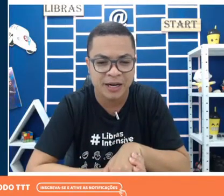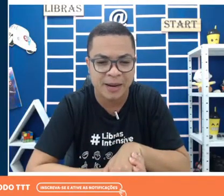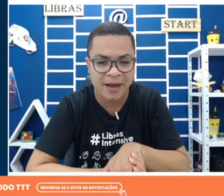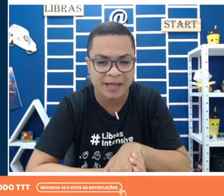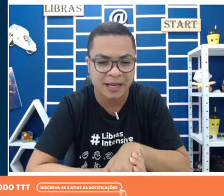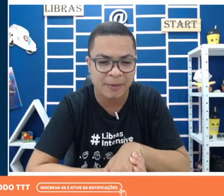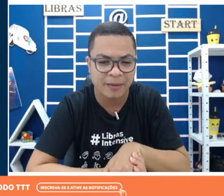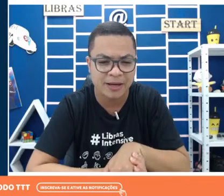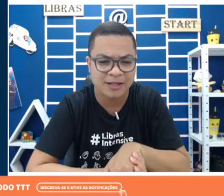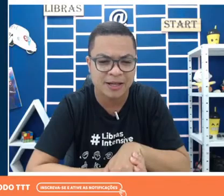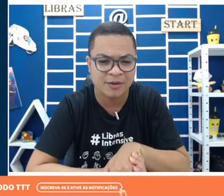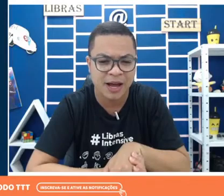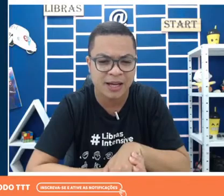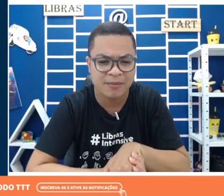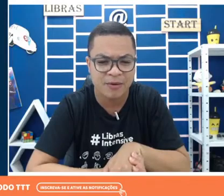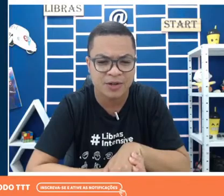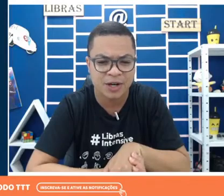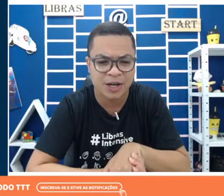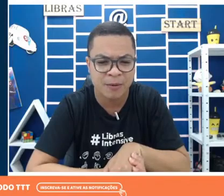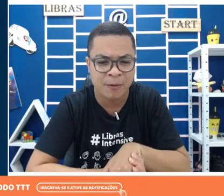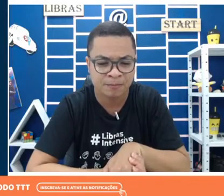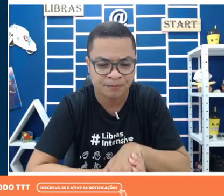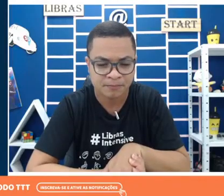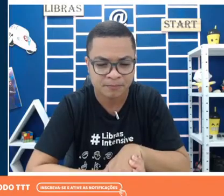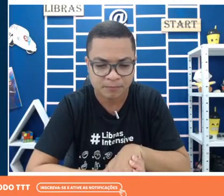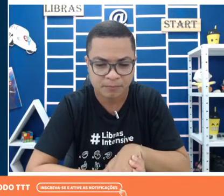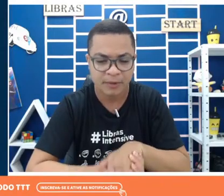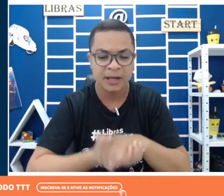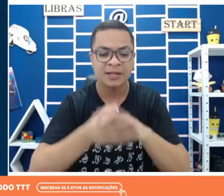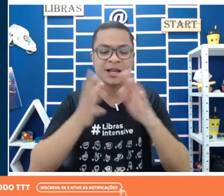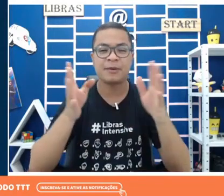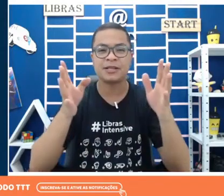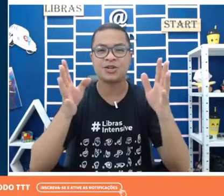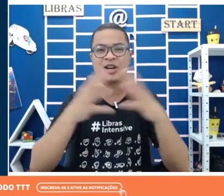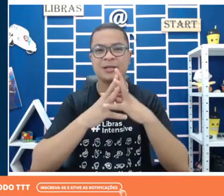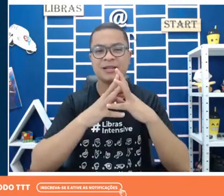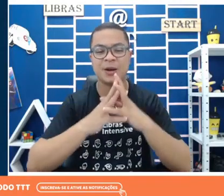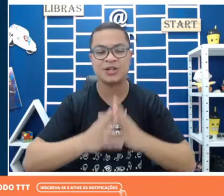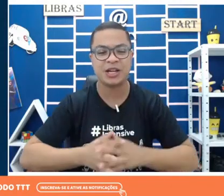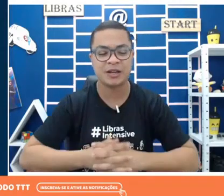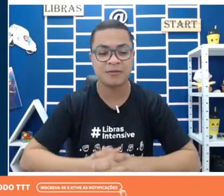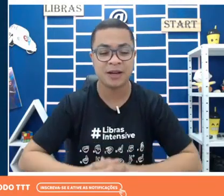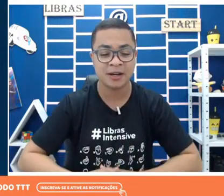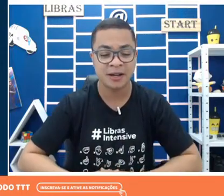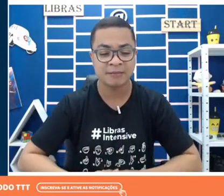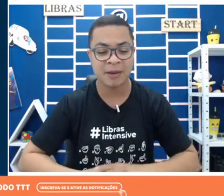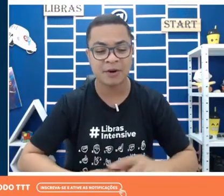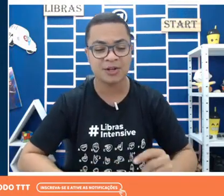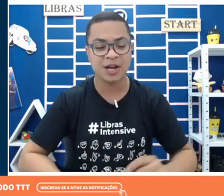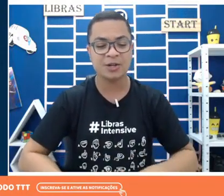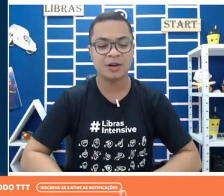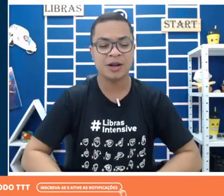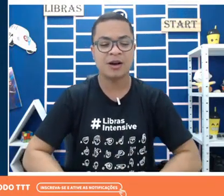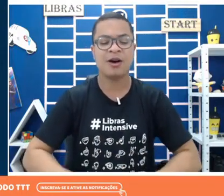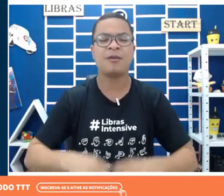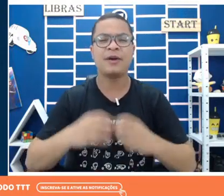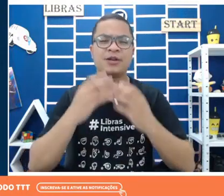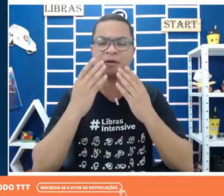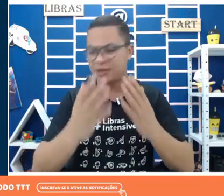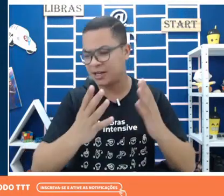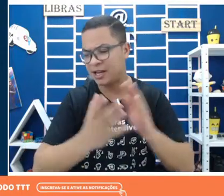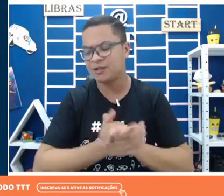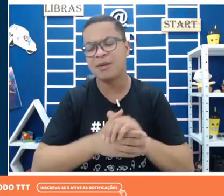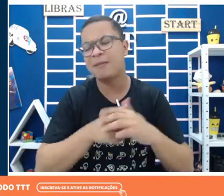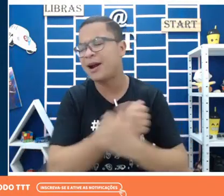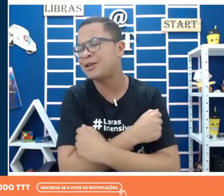Obrigado. Lira Beck tá aqui parabenizando. Ai, que bom, gente, que bom. Sempre estejam nas minhas aulas de quinta-feira. Tá bom, gente? Ó, beijo